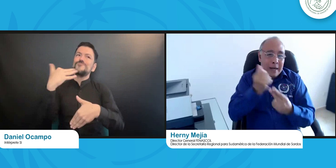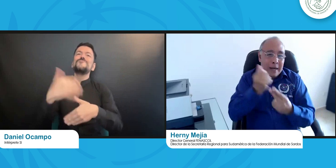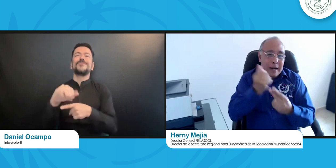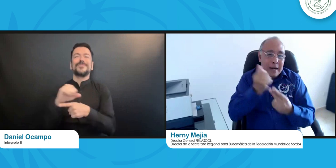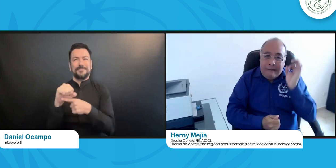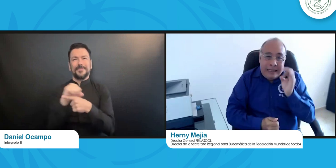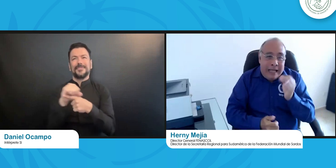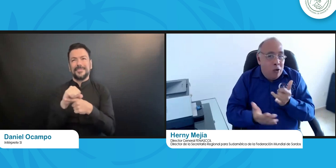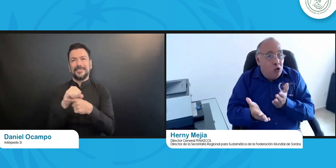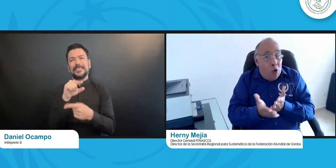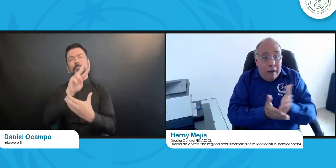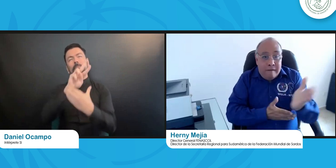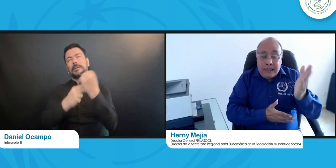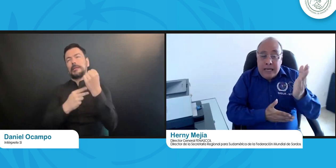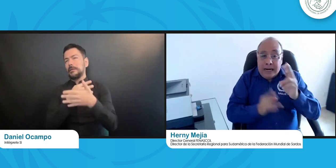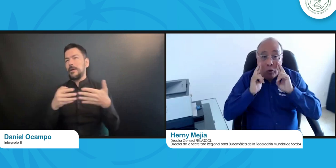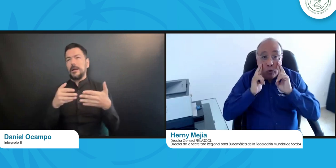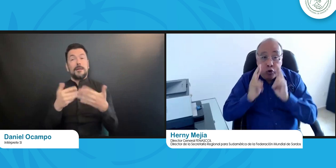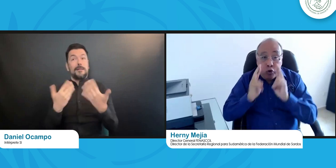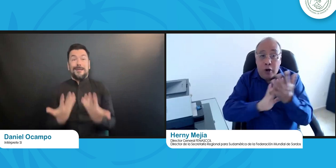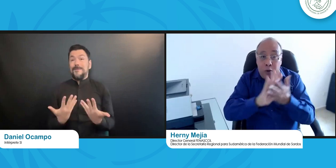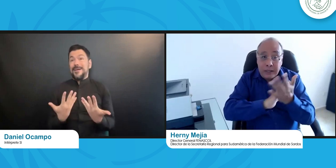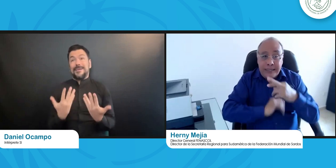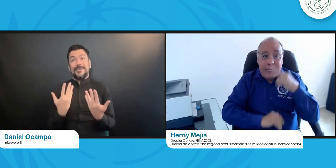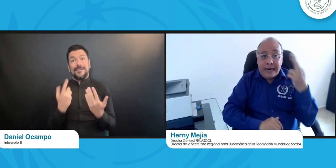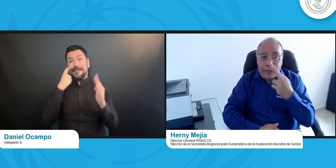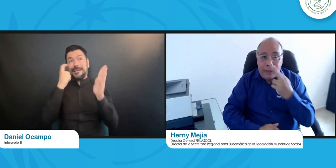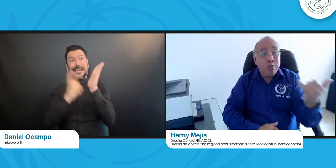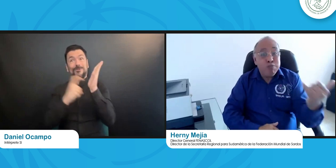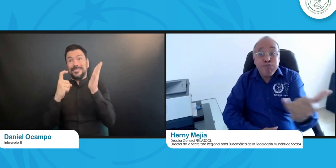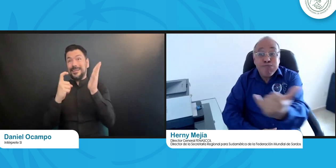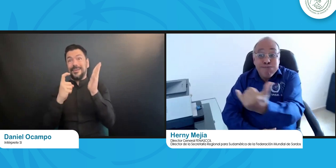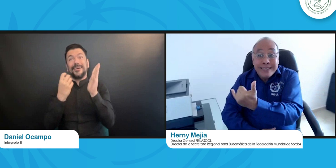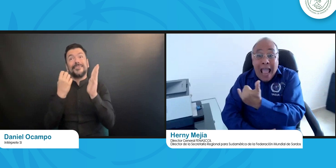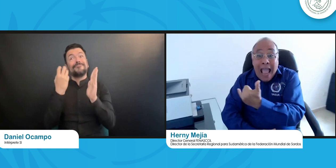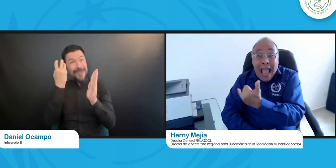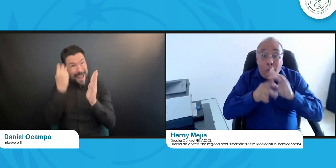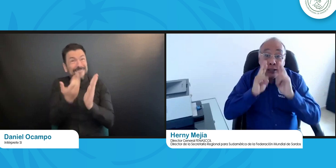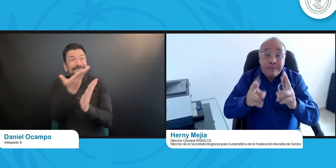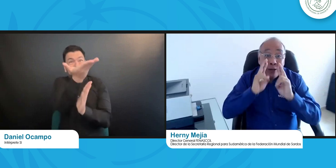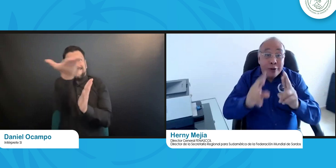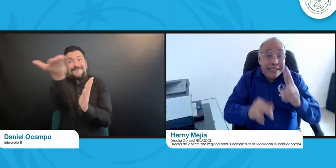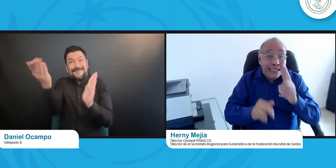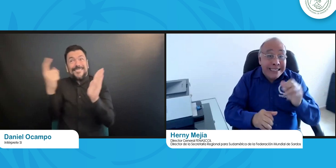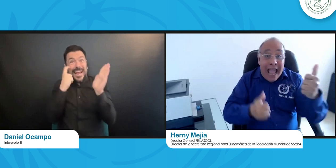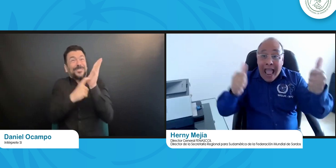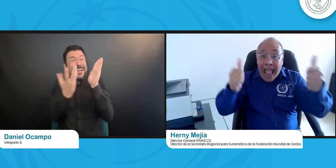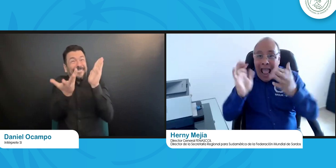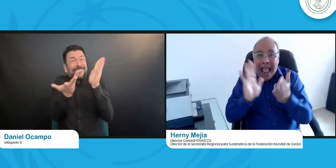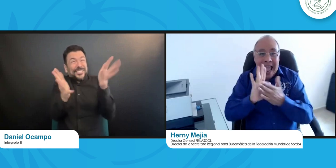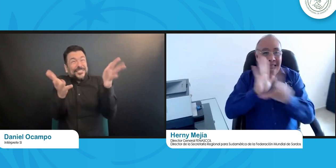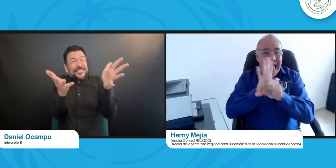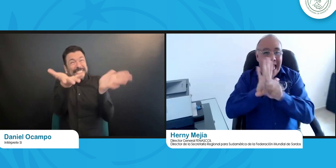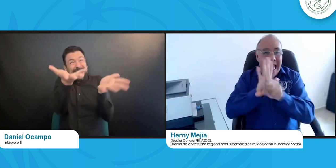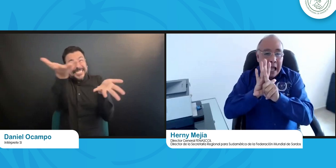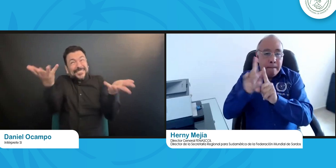la aplicación de la educación bilingüe y bicultural en Latinoamérica, porque reitero, ya tenemos un reconocimiento